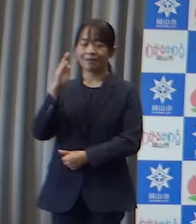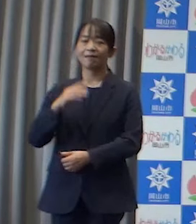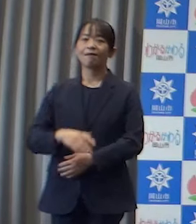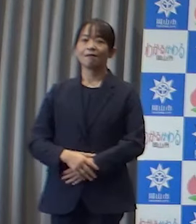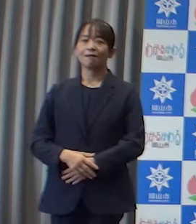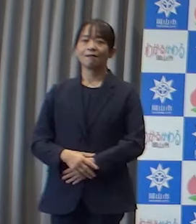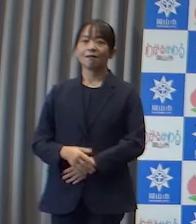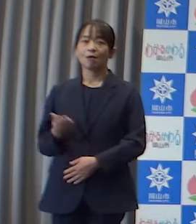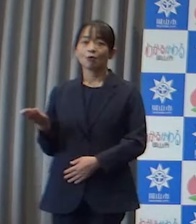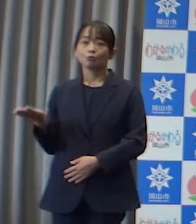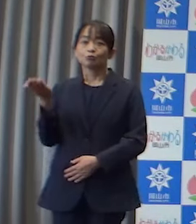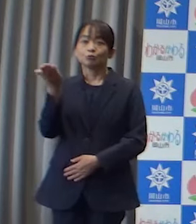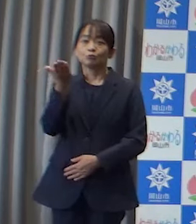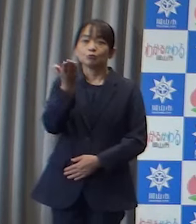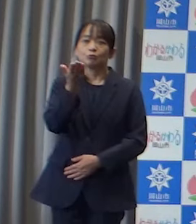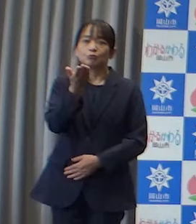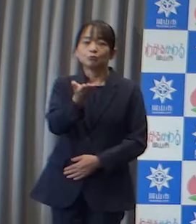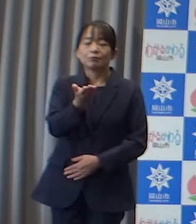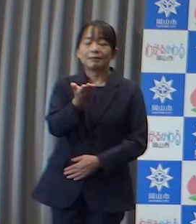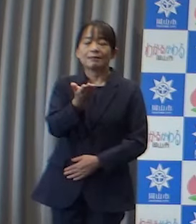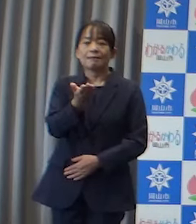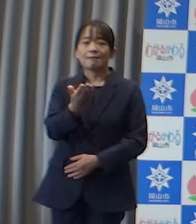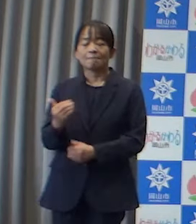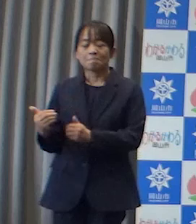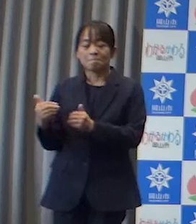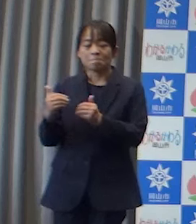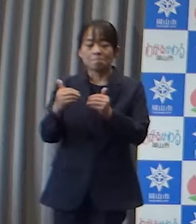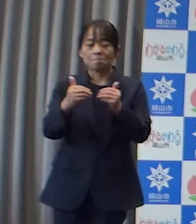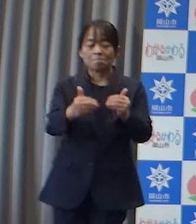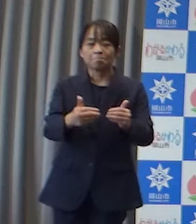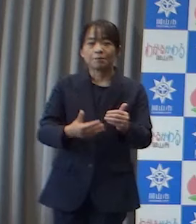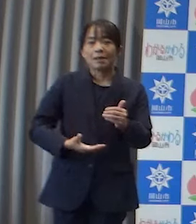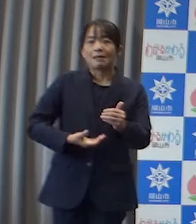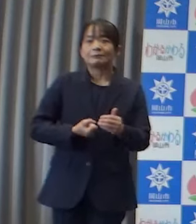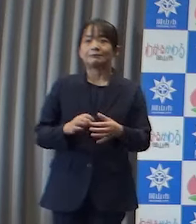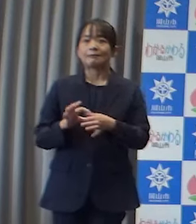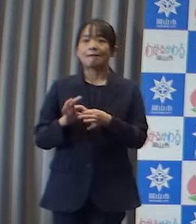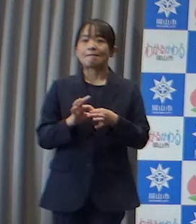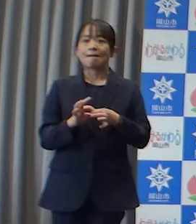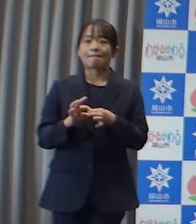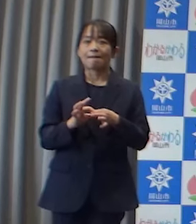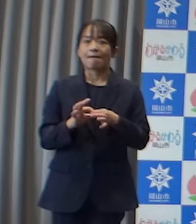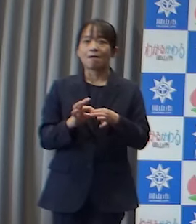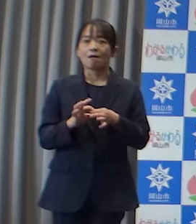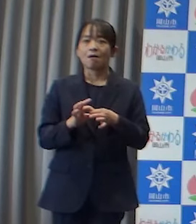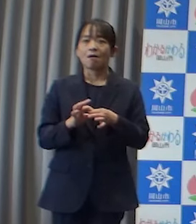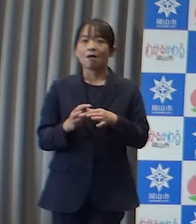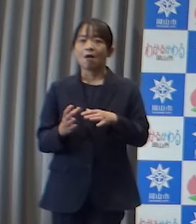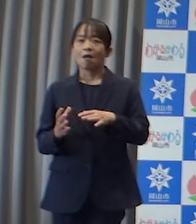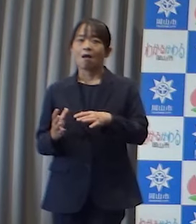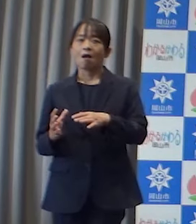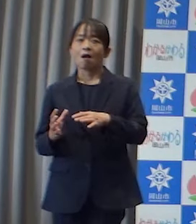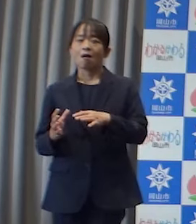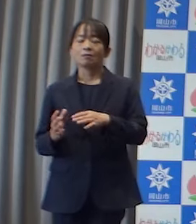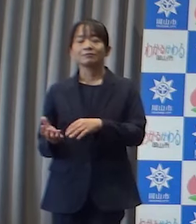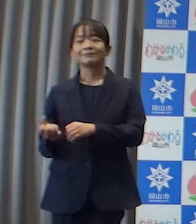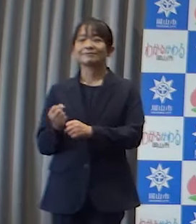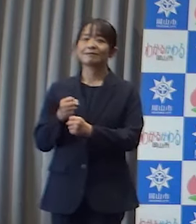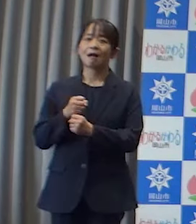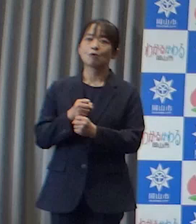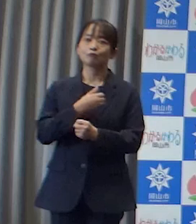次に向けて何て言うか信頼関係が、まあ、完全に回復するっていうことにはなってませんけれども